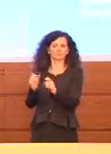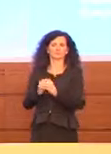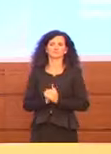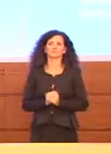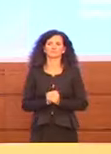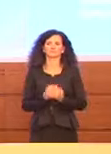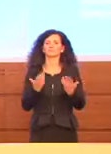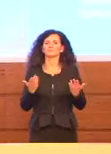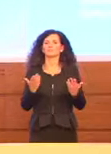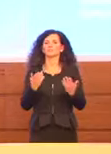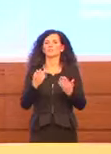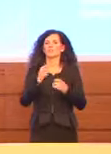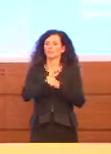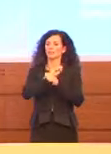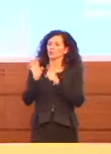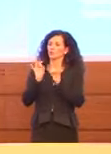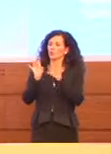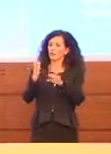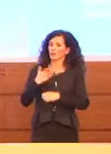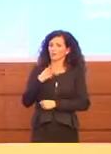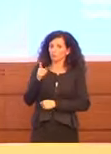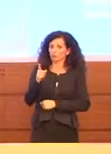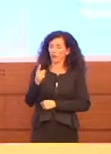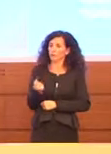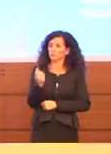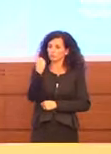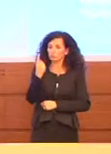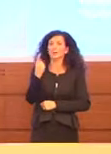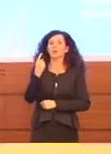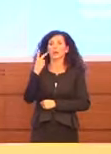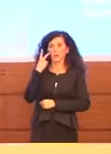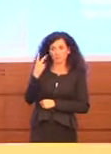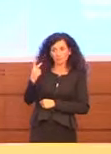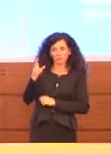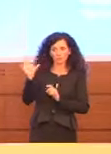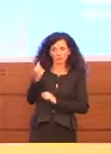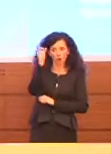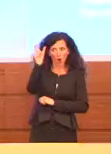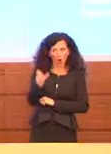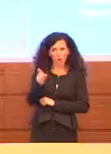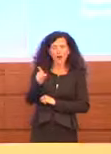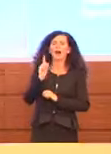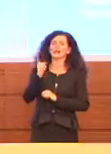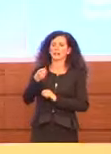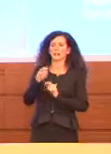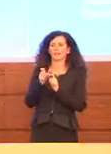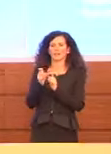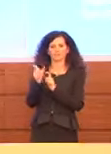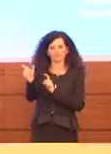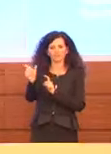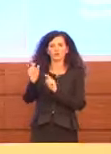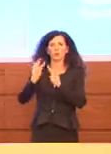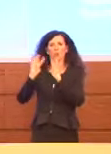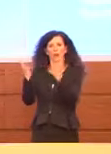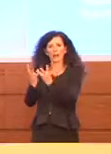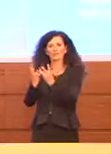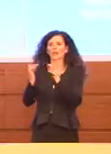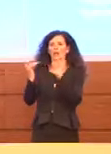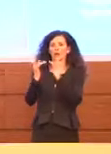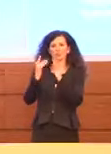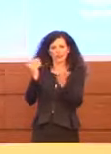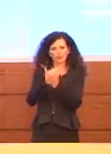i positivi che vengono riscontrati devono essere isolati devono essere tracciati contatti devono andare in quarant'anni contatti però